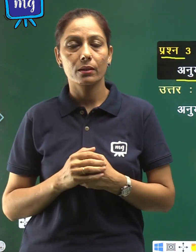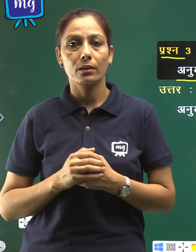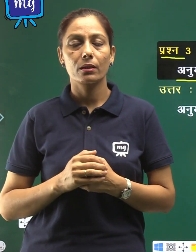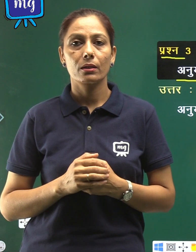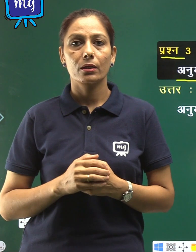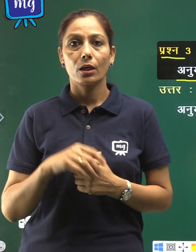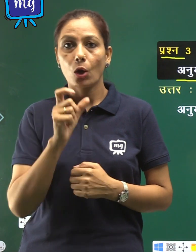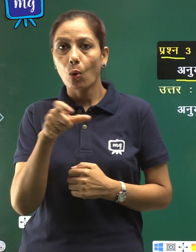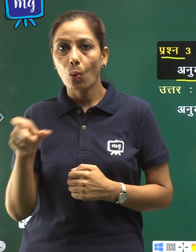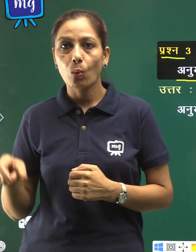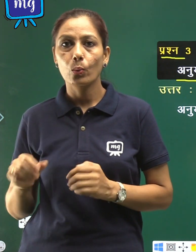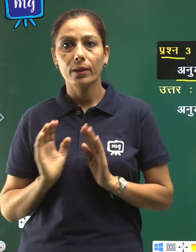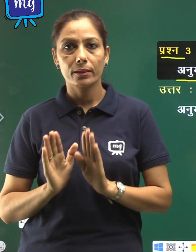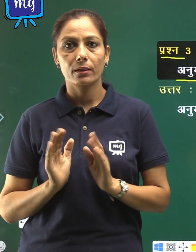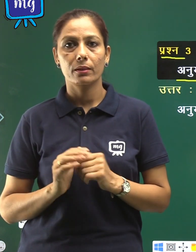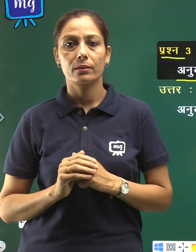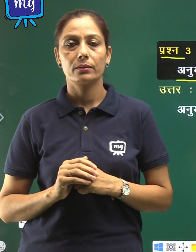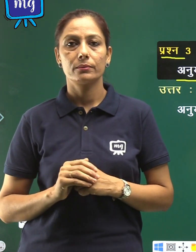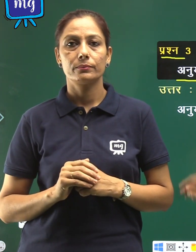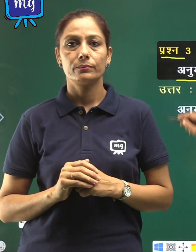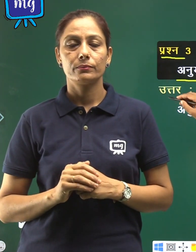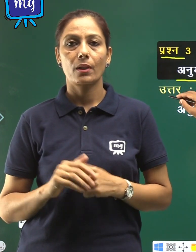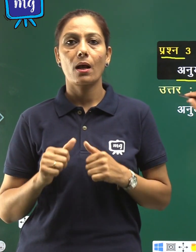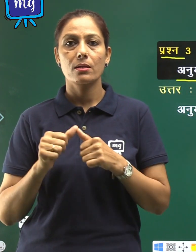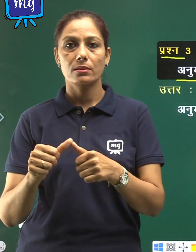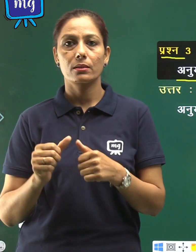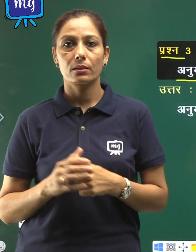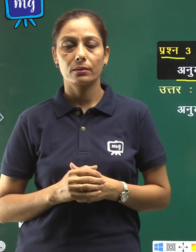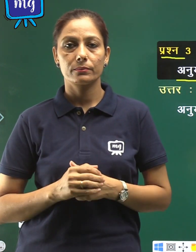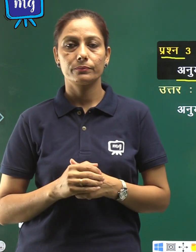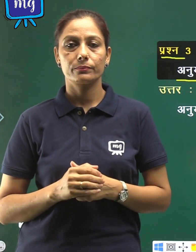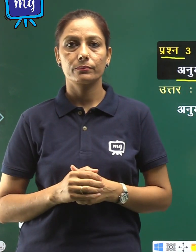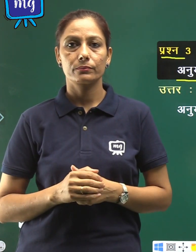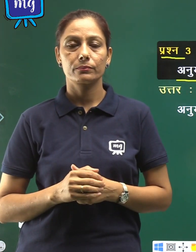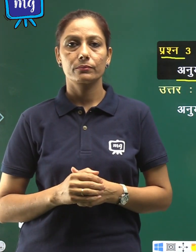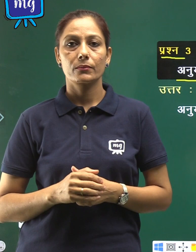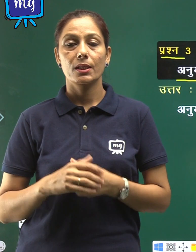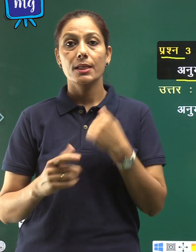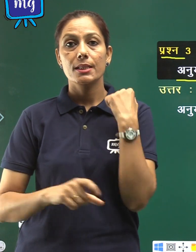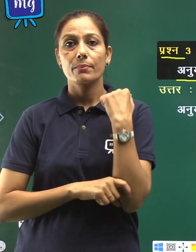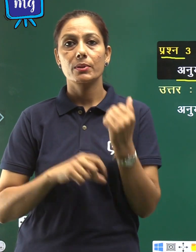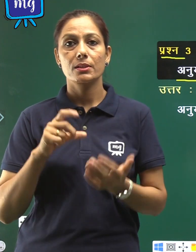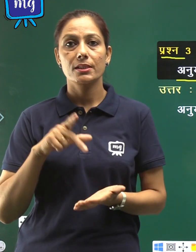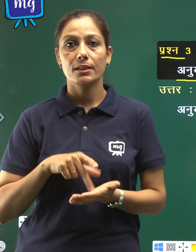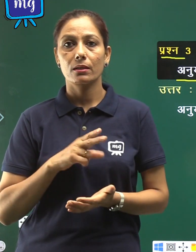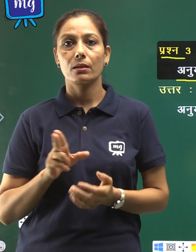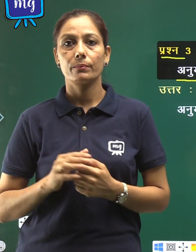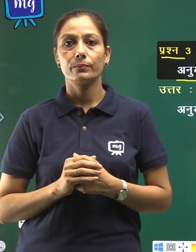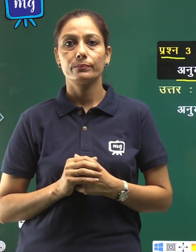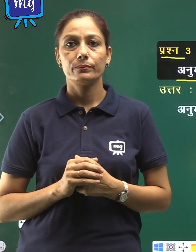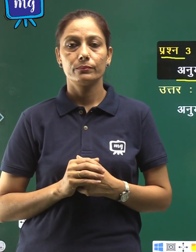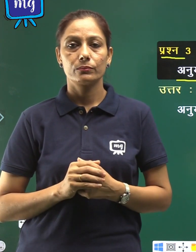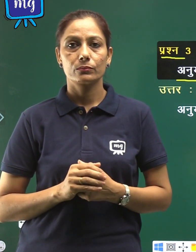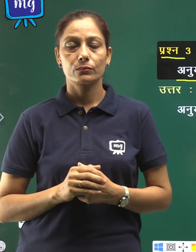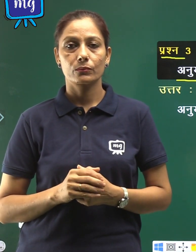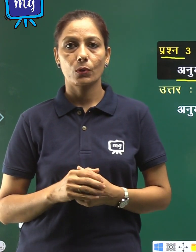के अनुयाई रहते हैं उत्तर है तिब्बत में में कि